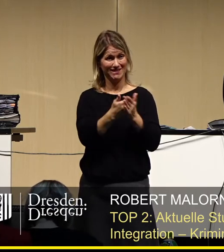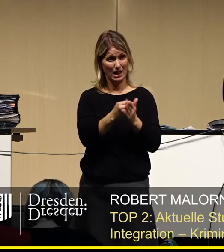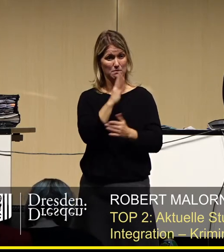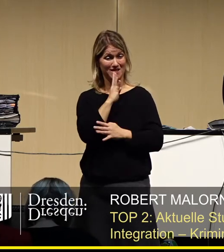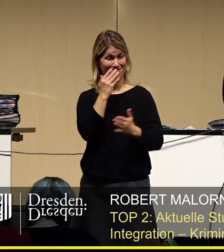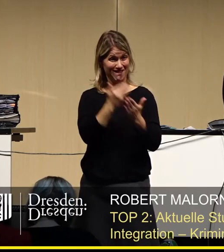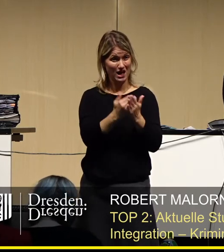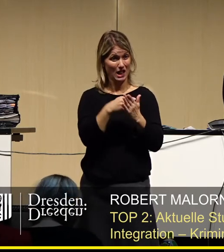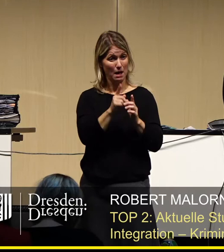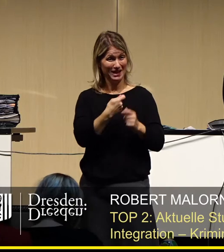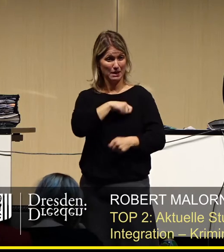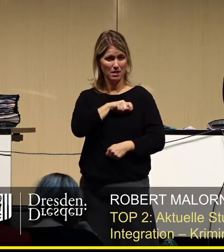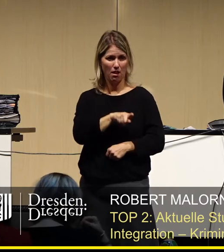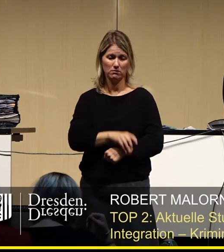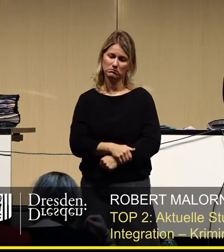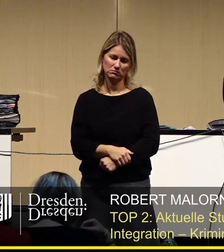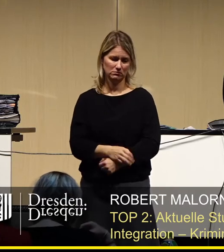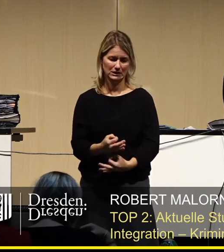Sprache.